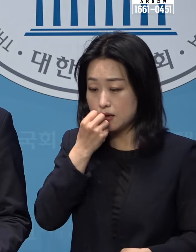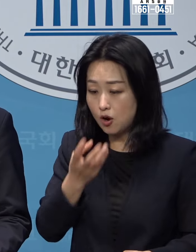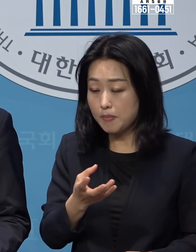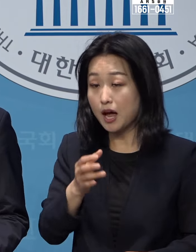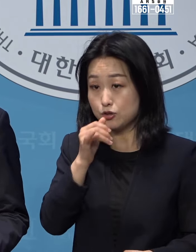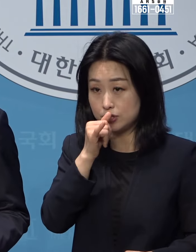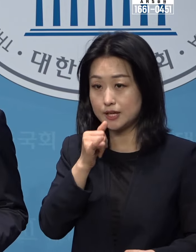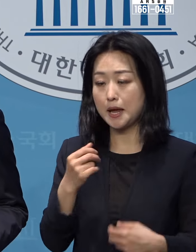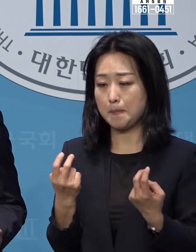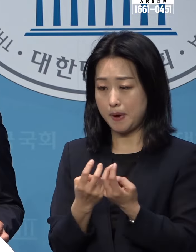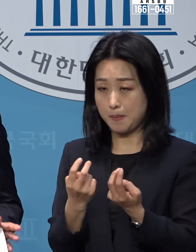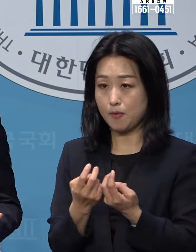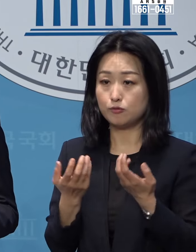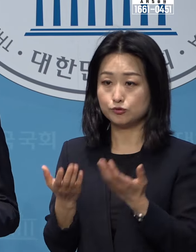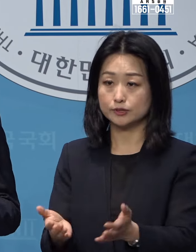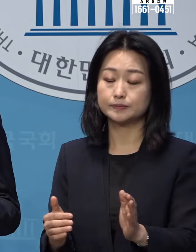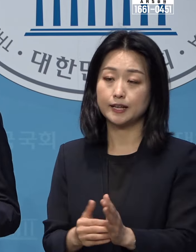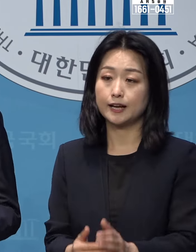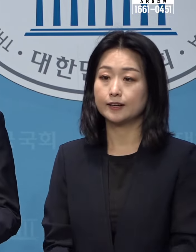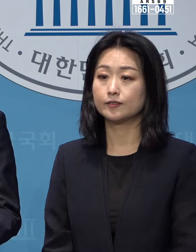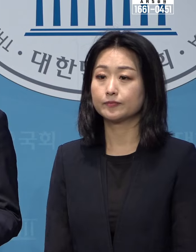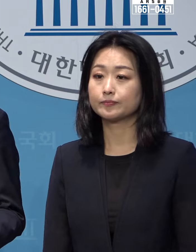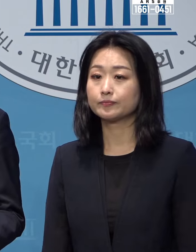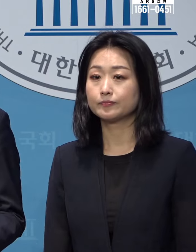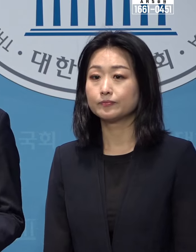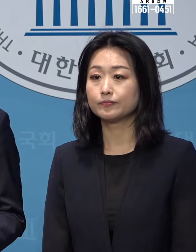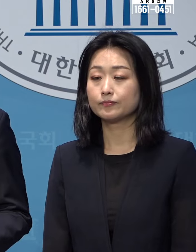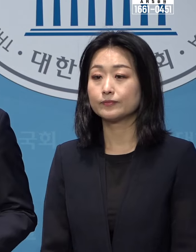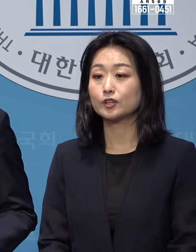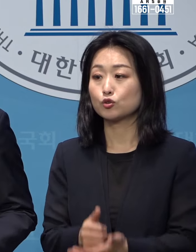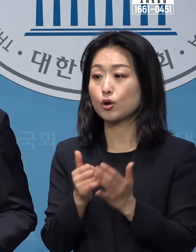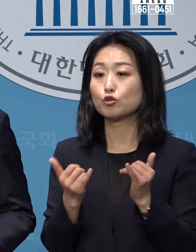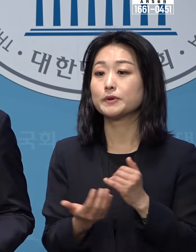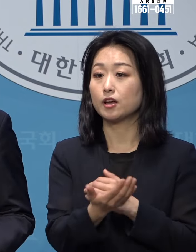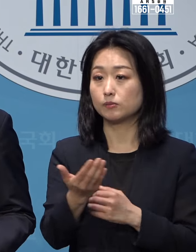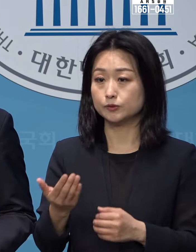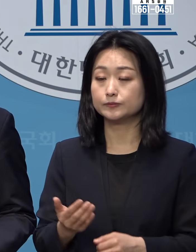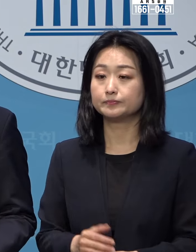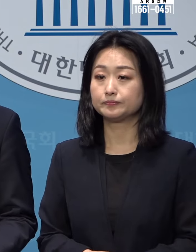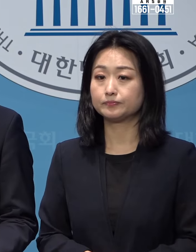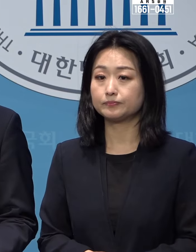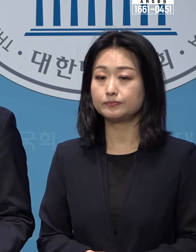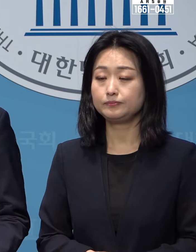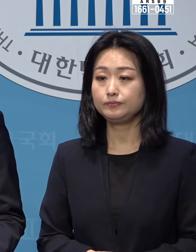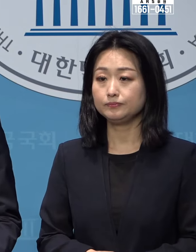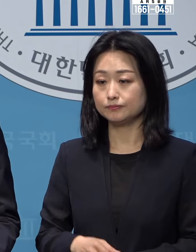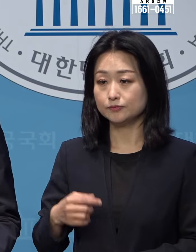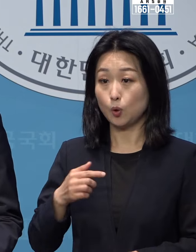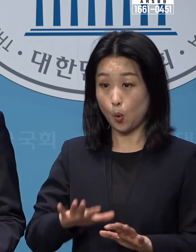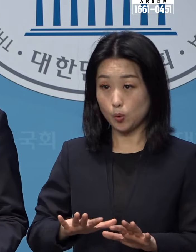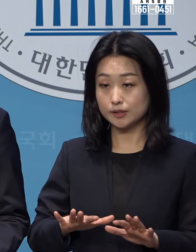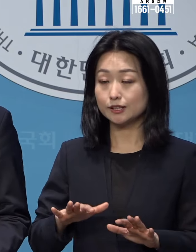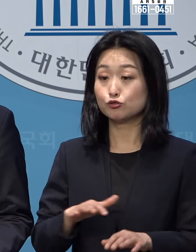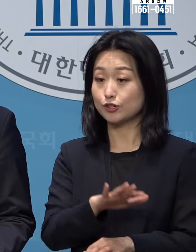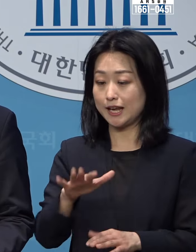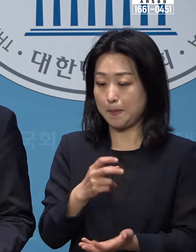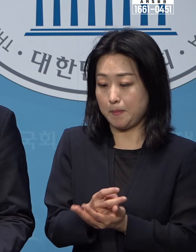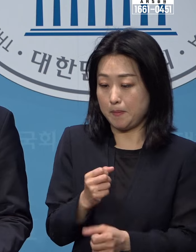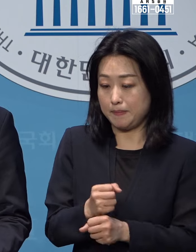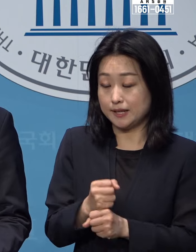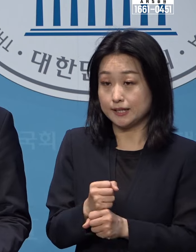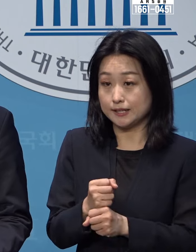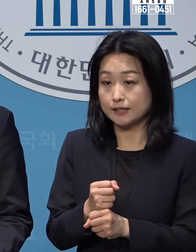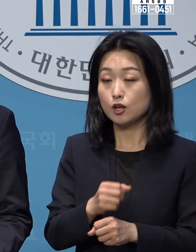말할 수 있도록 길을 열어두었습니다. 존경하는 국민 여러분, 대책단은 오늘 발의한